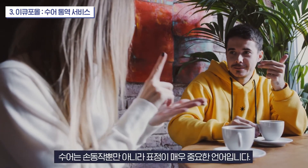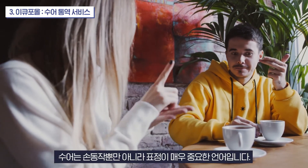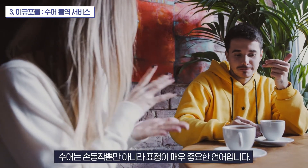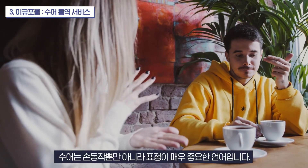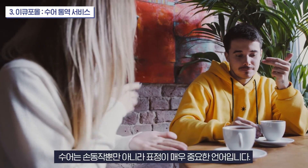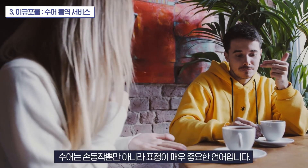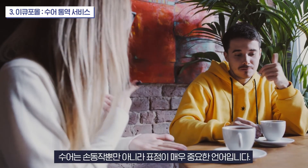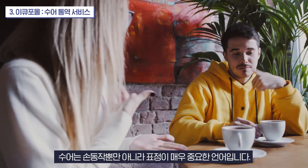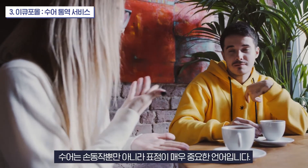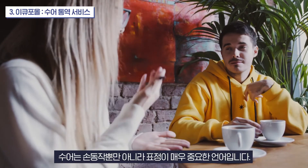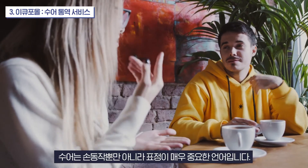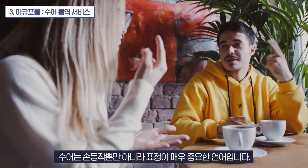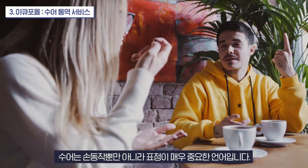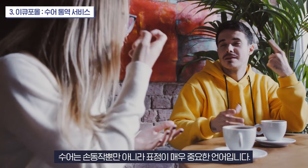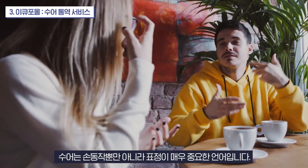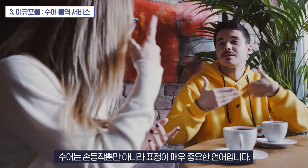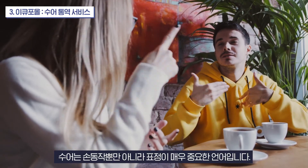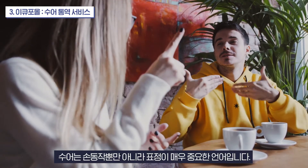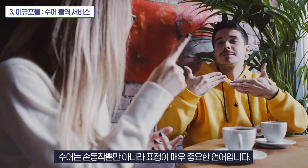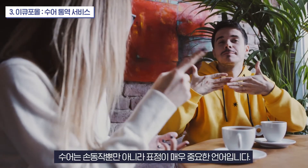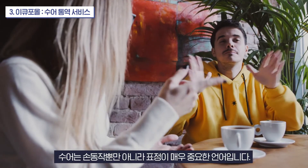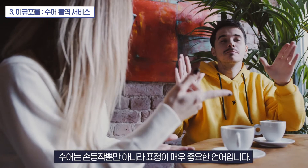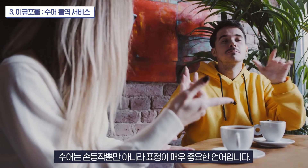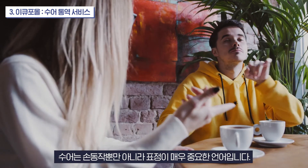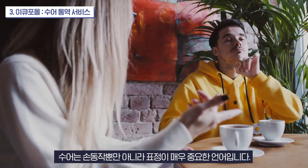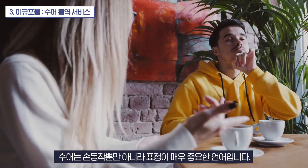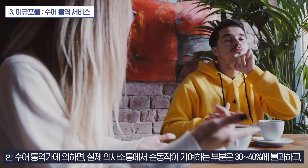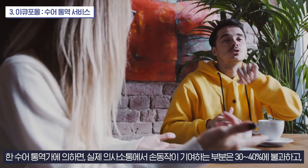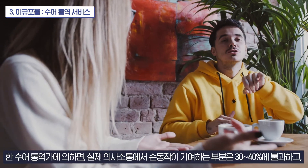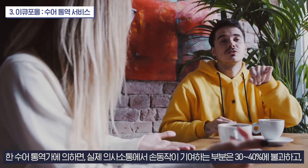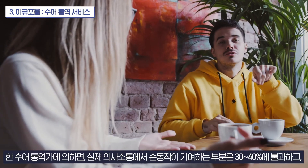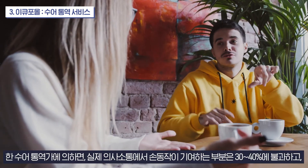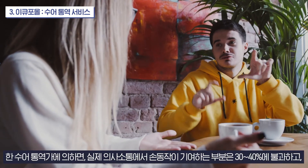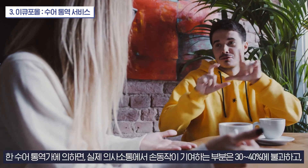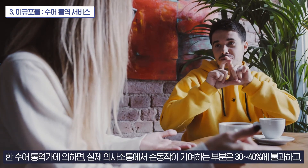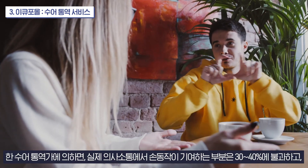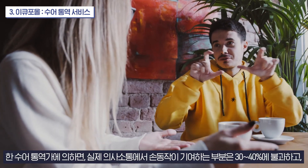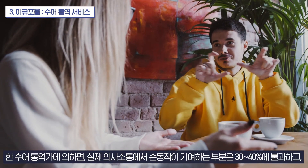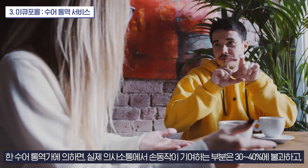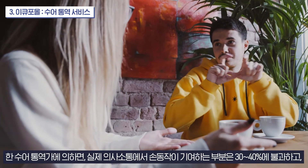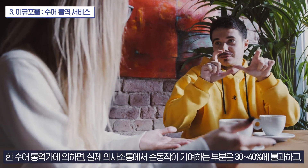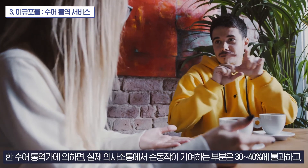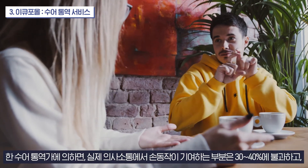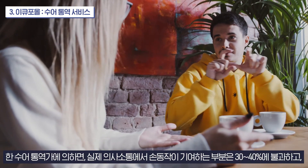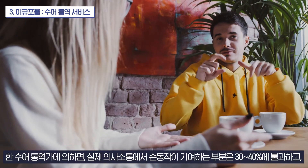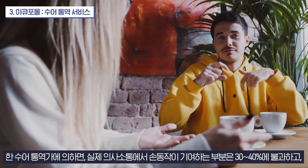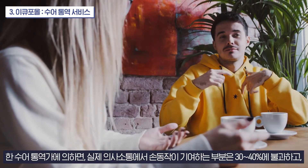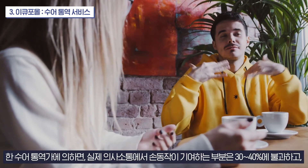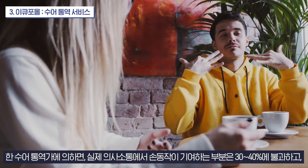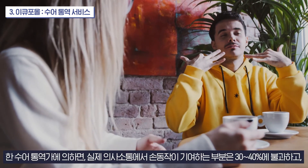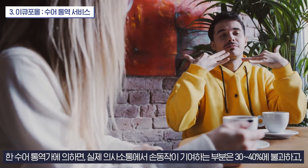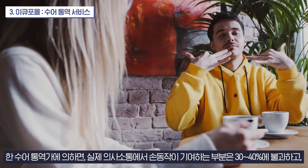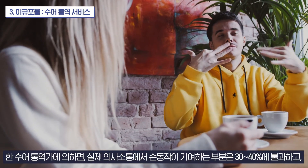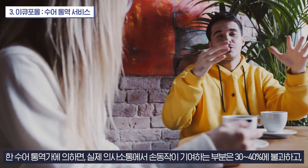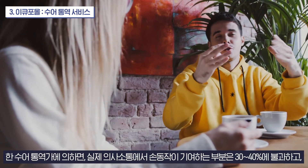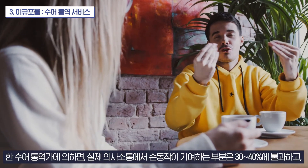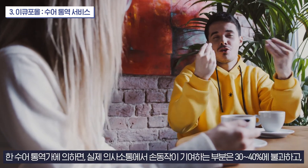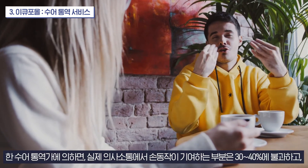손동작뿐만 아니라 표정이 매우 중요한 언어입니다. 한 수어 통역가에 의하면 실제 의사소통에서 손동작이